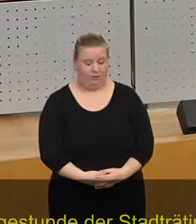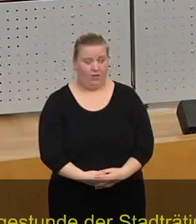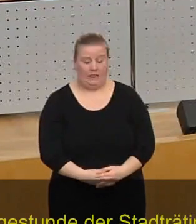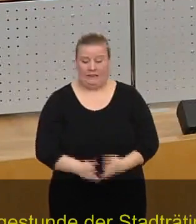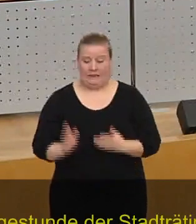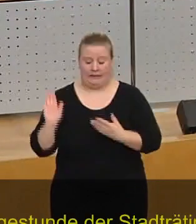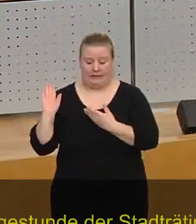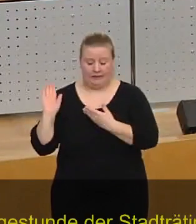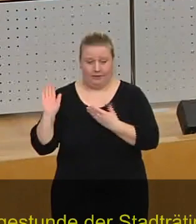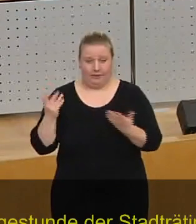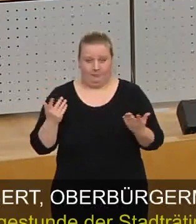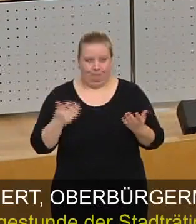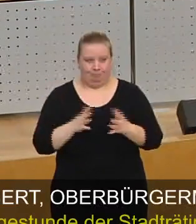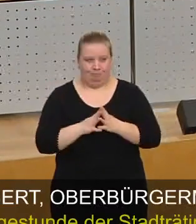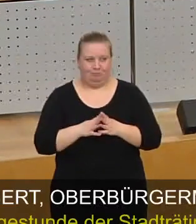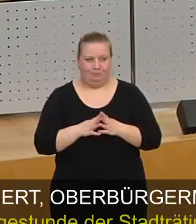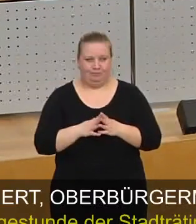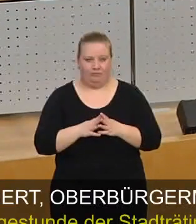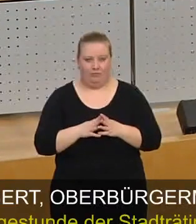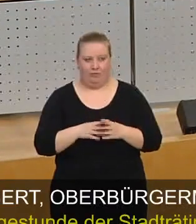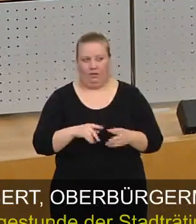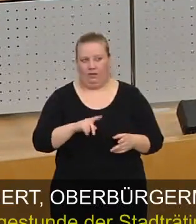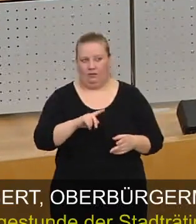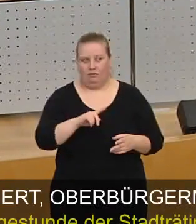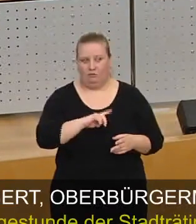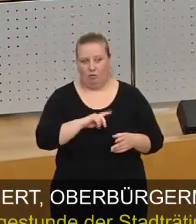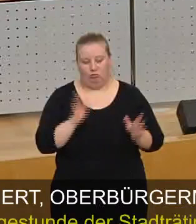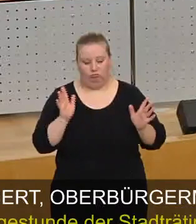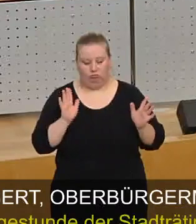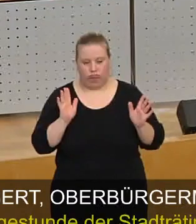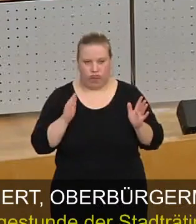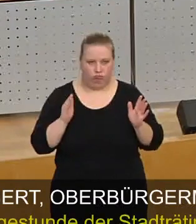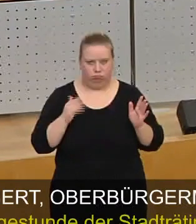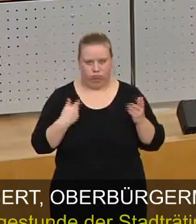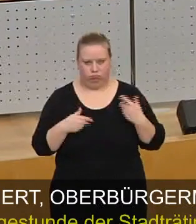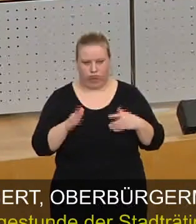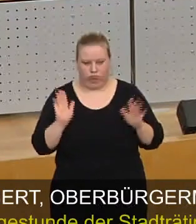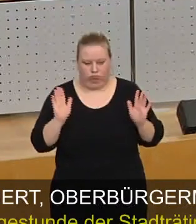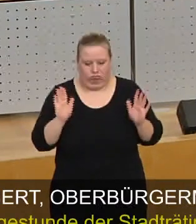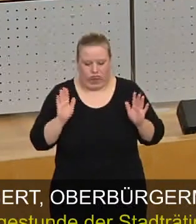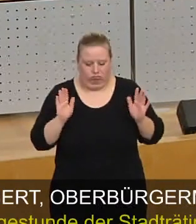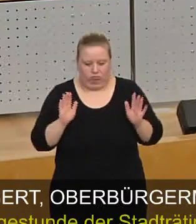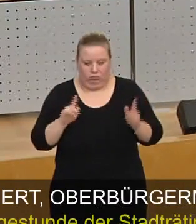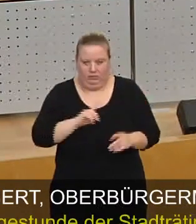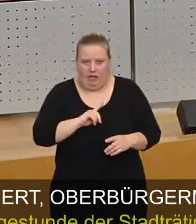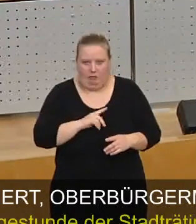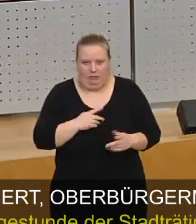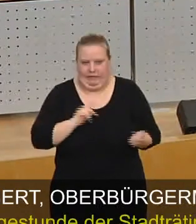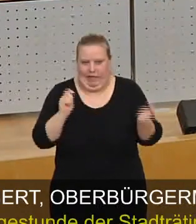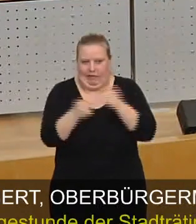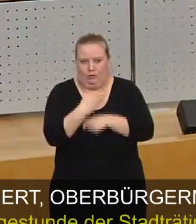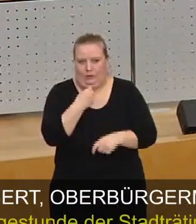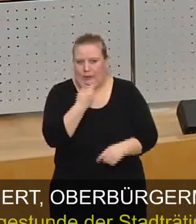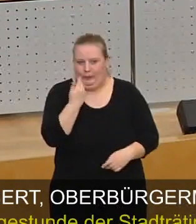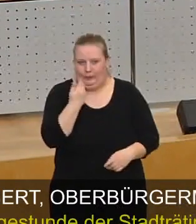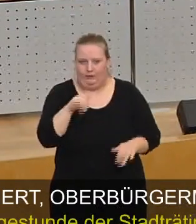Also erstens kann ich das Letztere von mir weisen. Zweitens, ich sehe da keinen Änderungsbedarf,